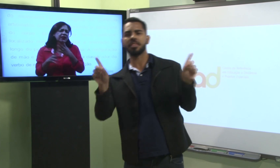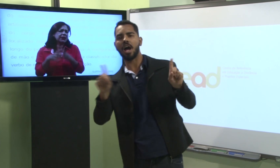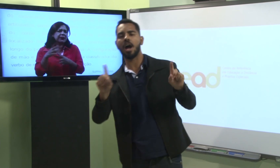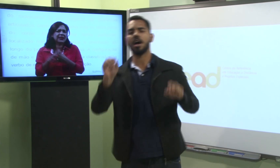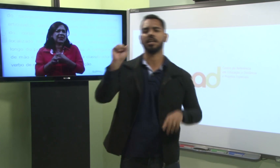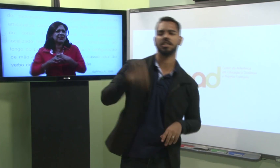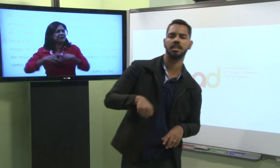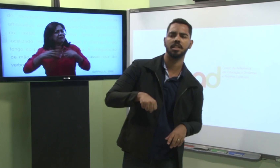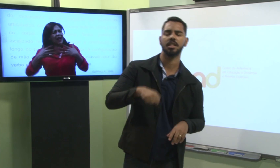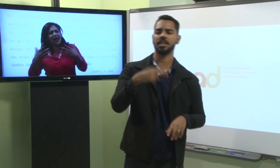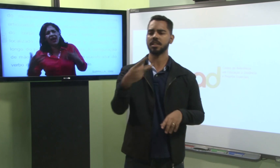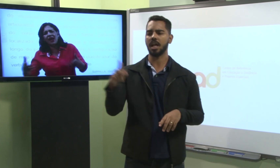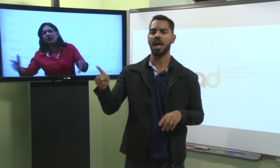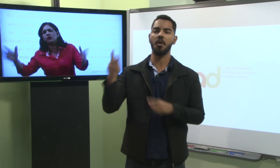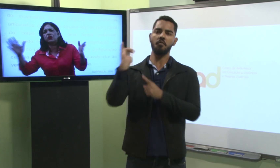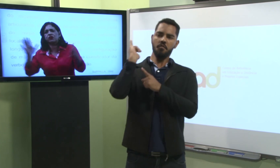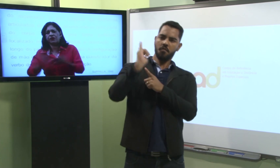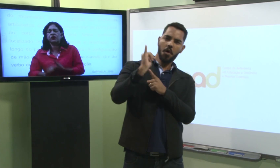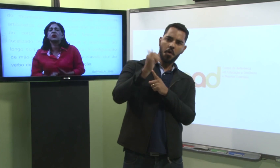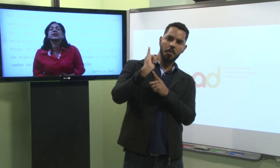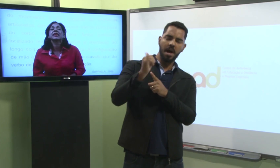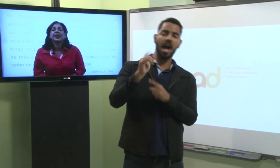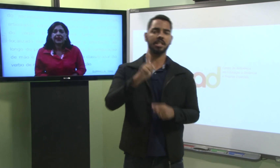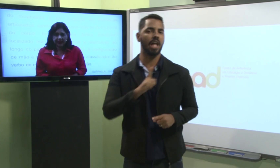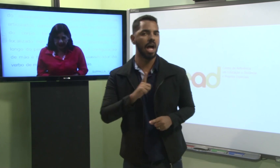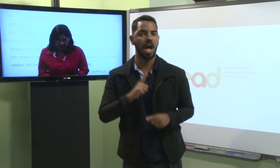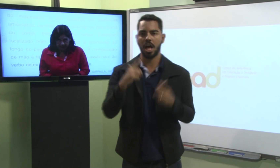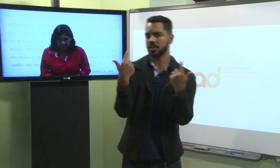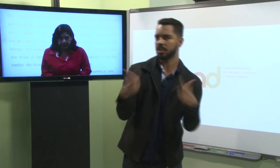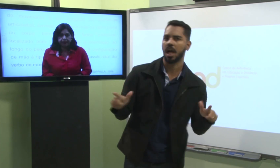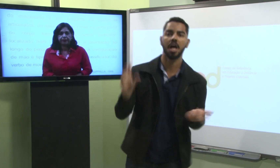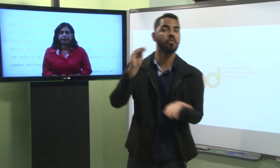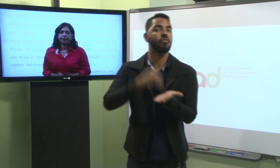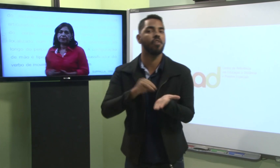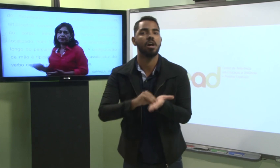Isso vem depender de vários outros fatores também.